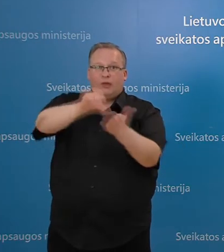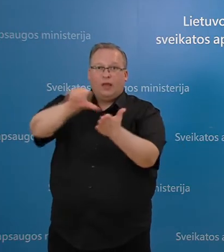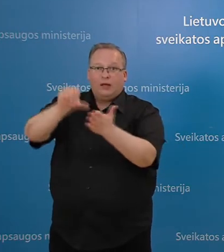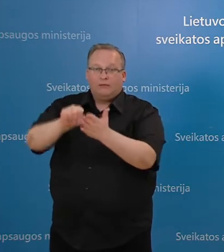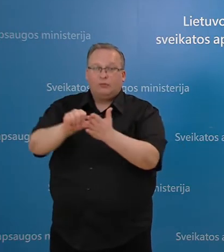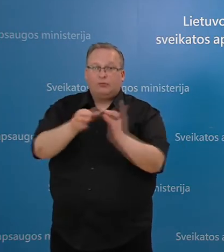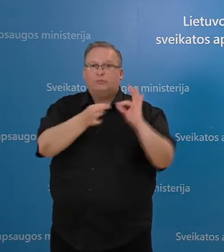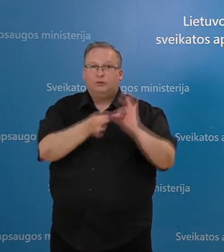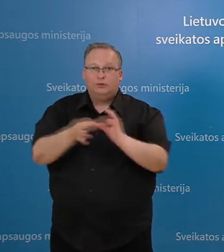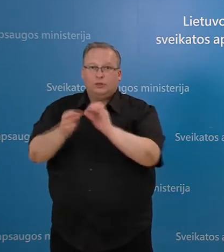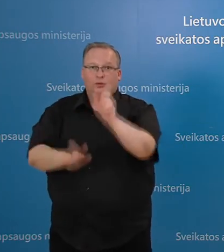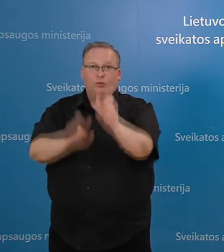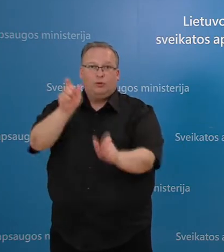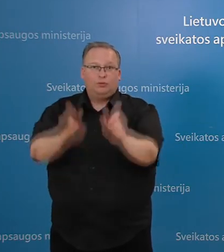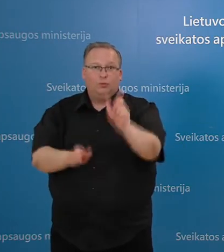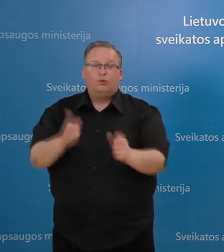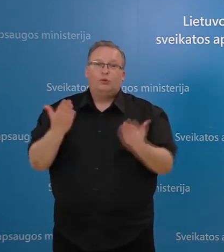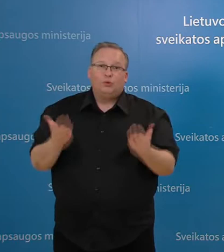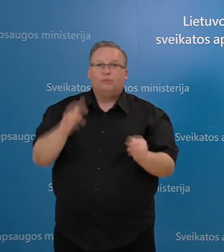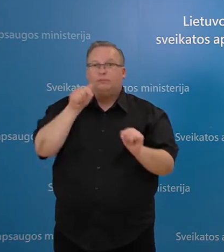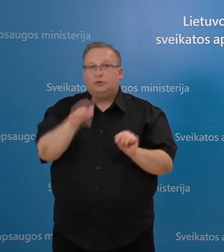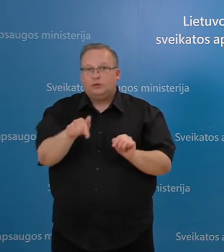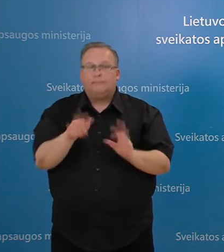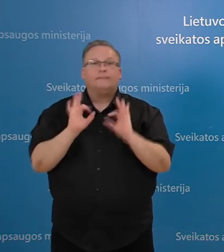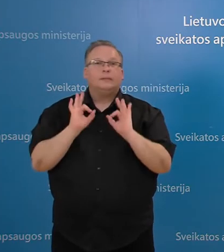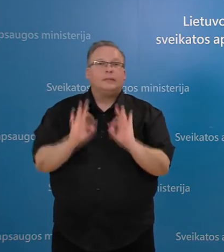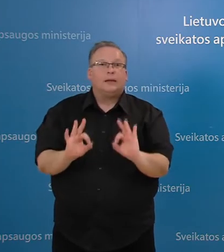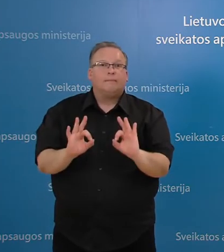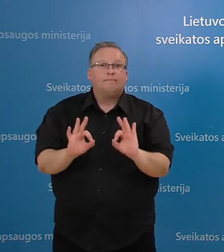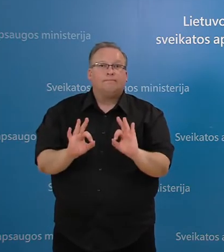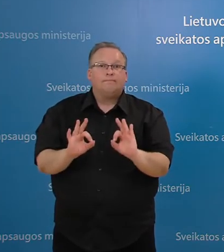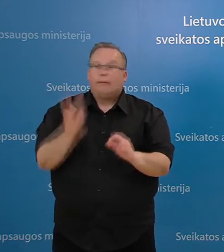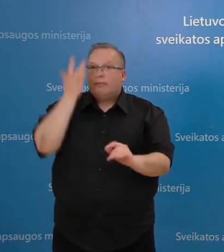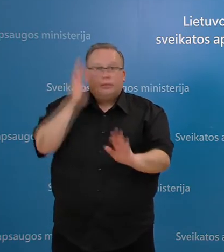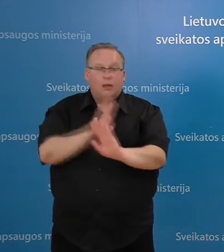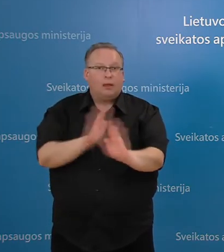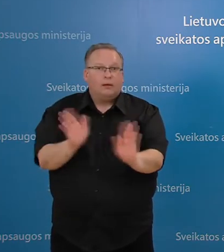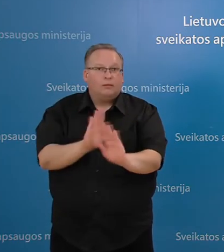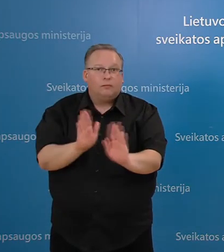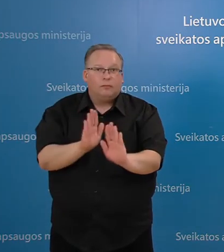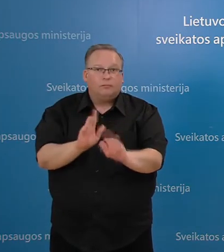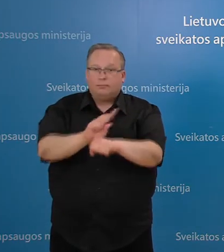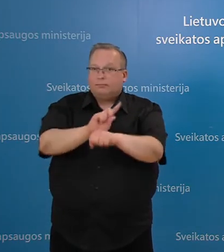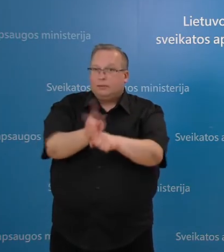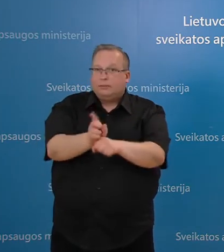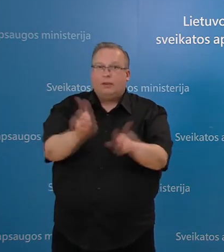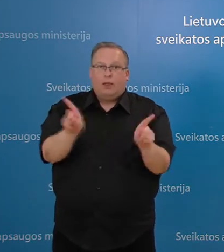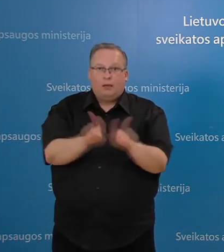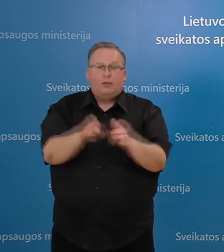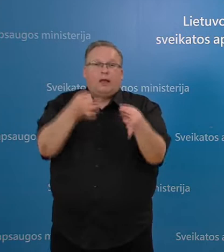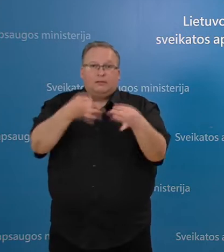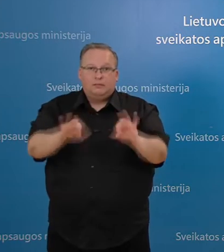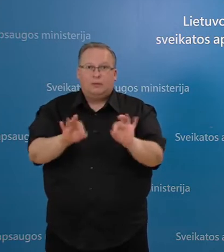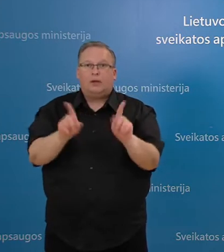susijusių asmenų, tai na, šitoje vietoje iš tikrųjų na, tikrai negalvojame, kad iš karto taip atsipalaiduosime